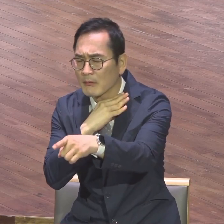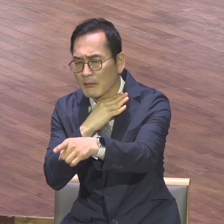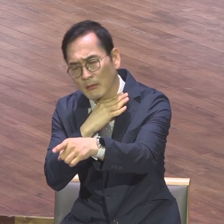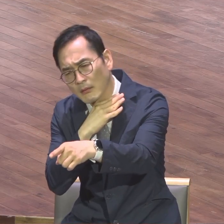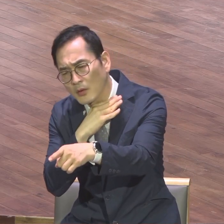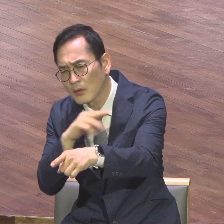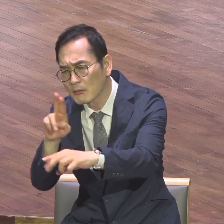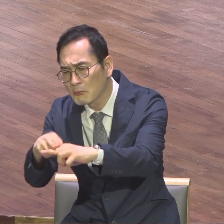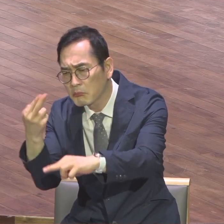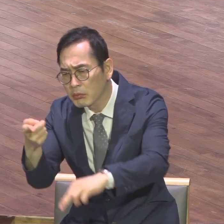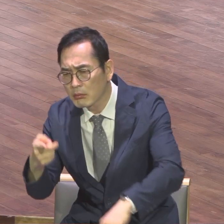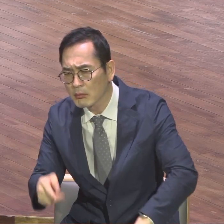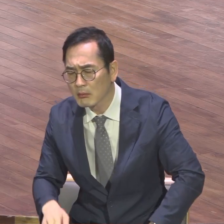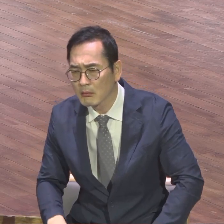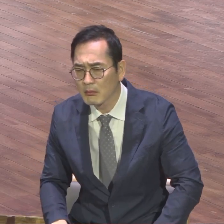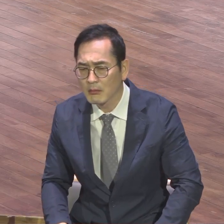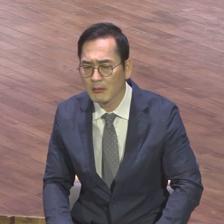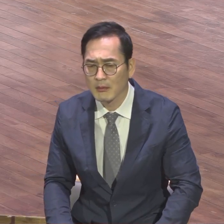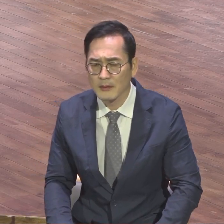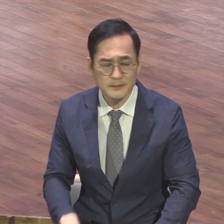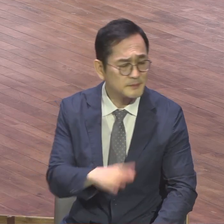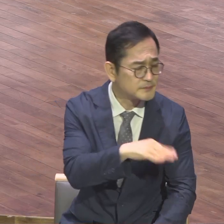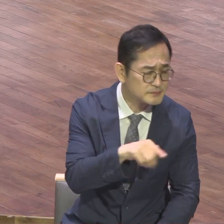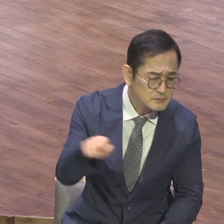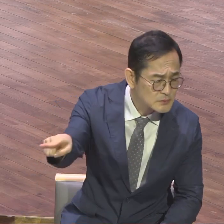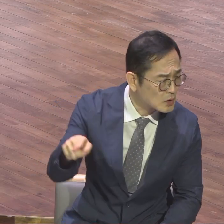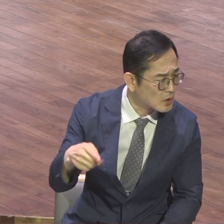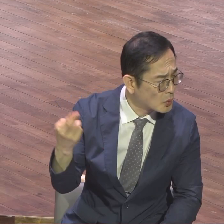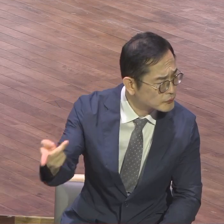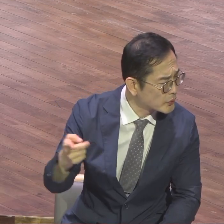안 보이면 내가 지적을 합니다. 어느 장로가 왜 안 보이냐?